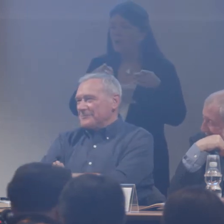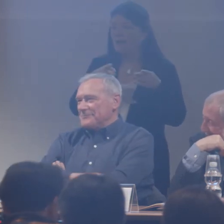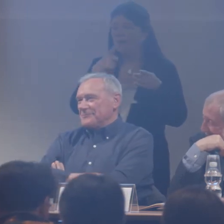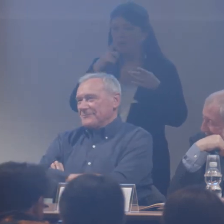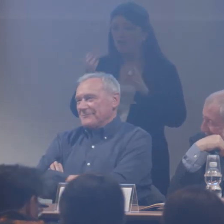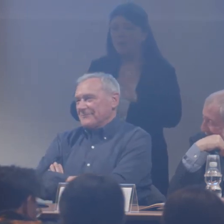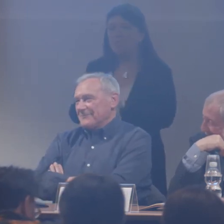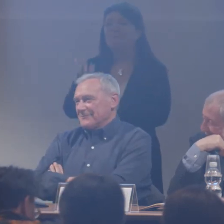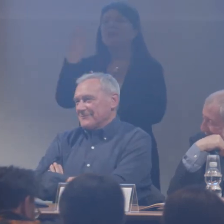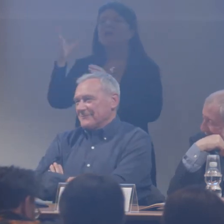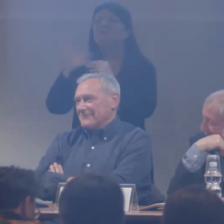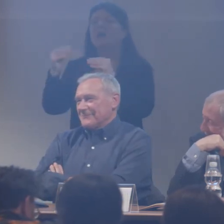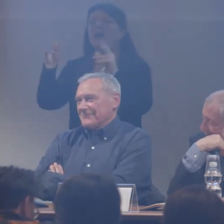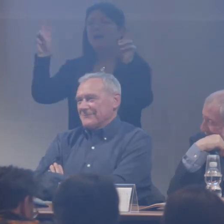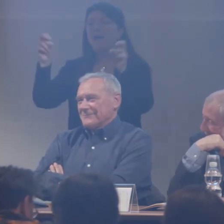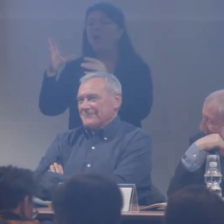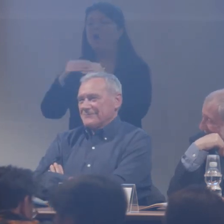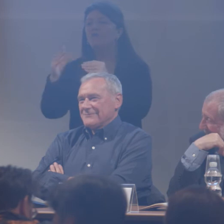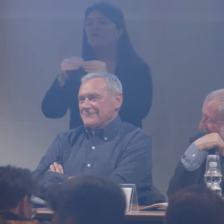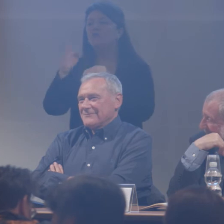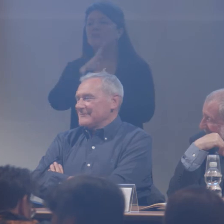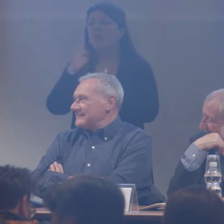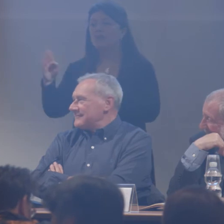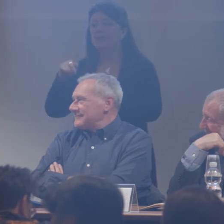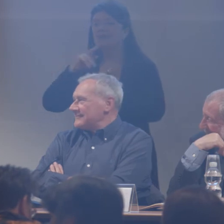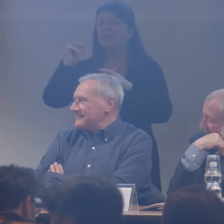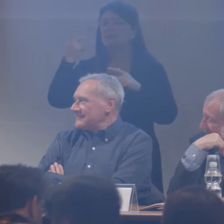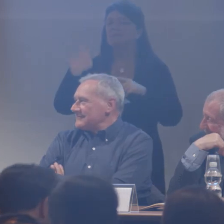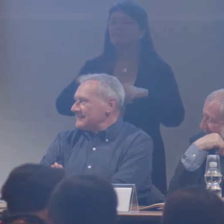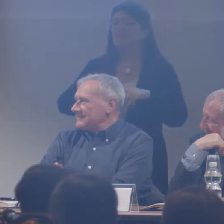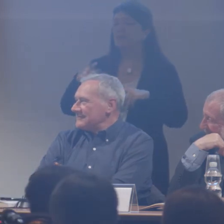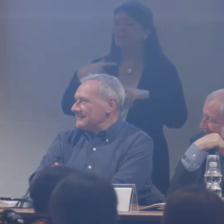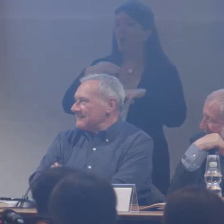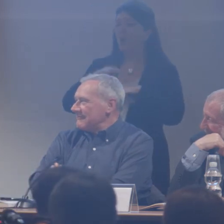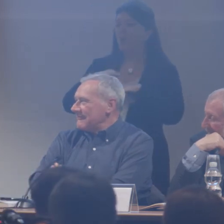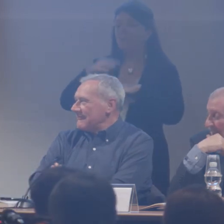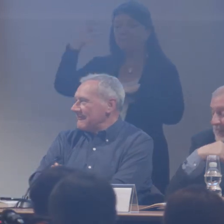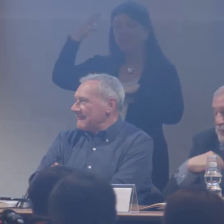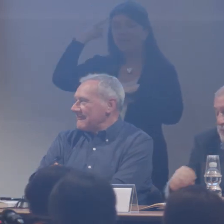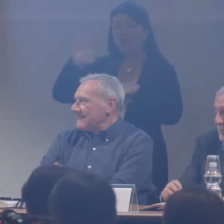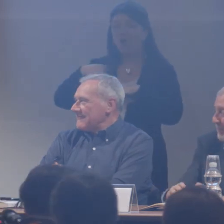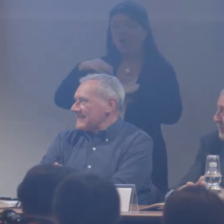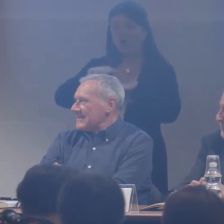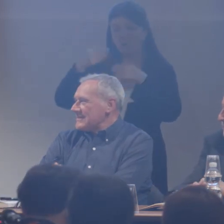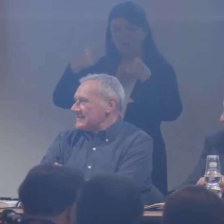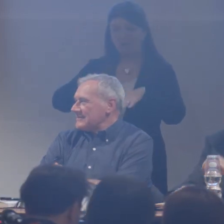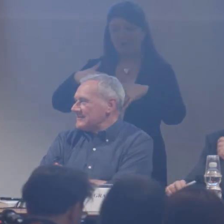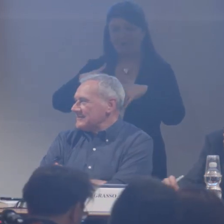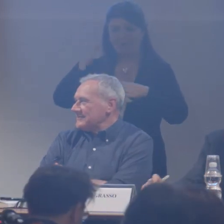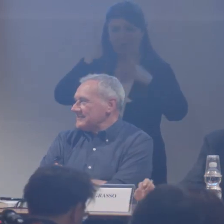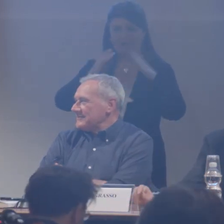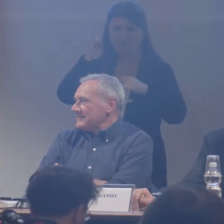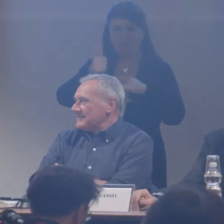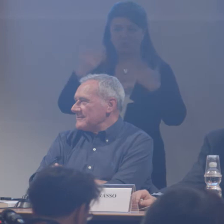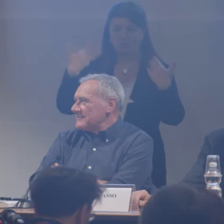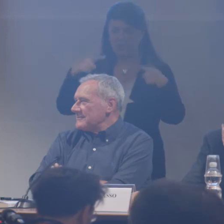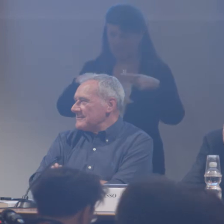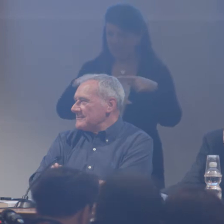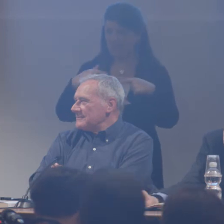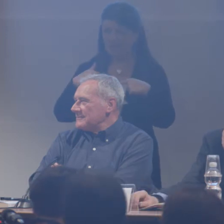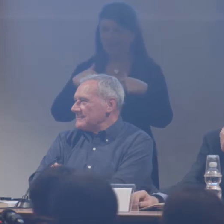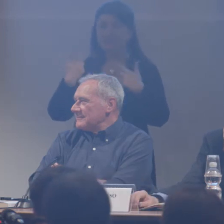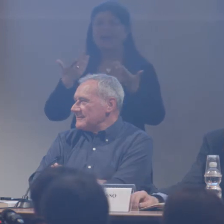Barberini e della mafia ci sono d'estate, e mi ricordo che, cioè, io ero emozionato perché, al solito, una cosa è raccontarlo a uno